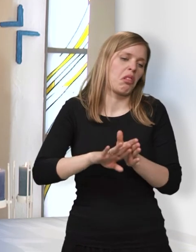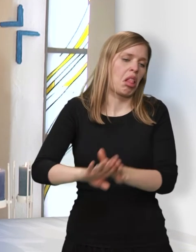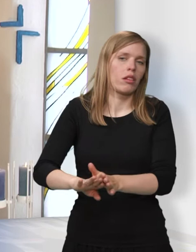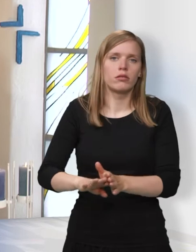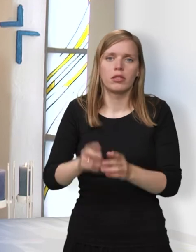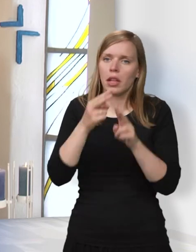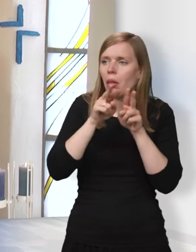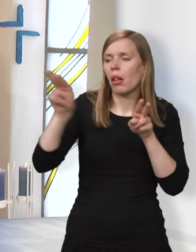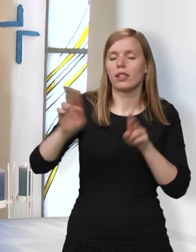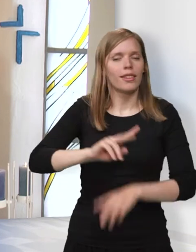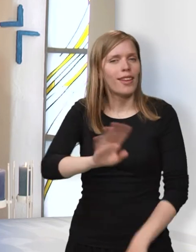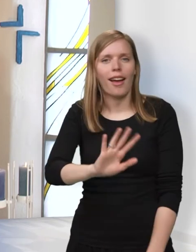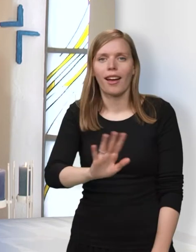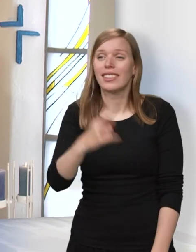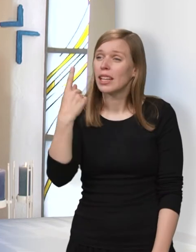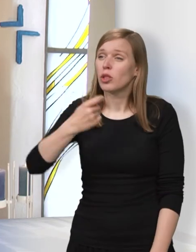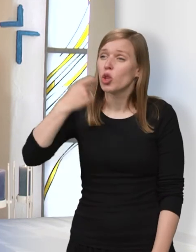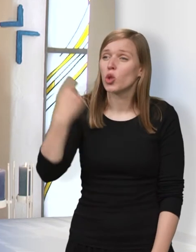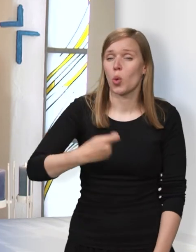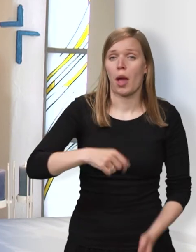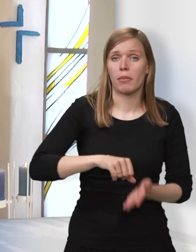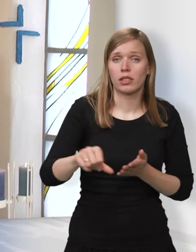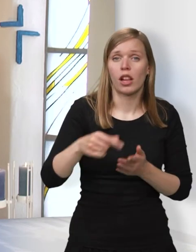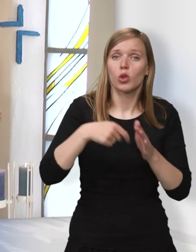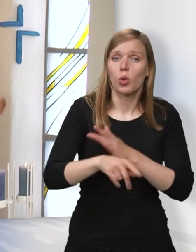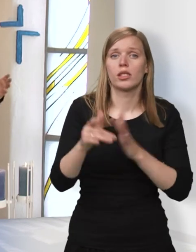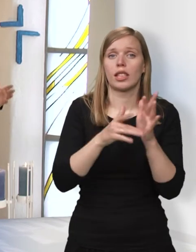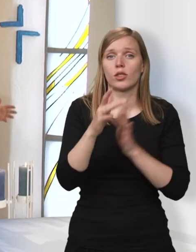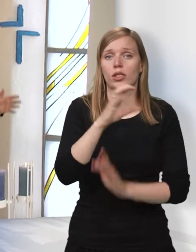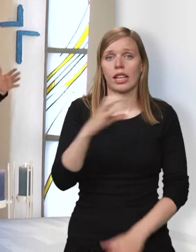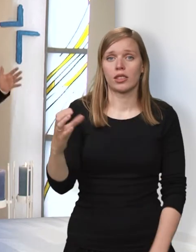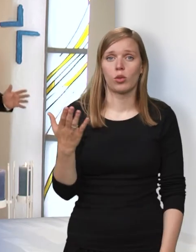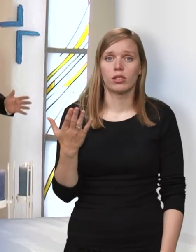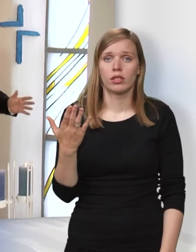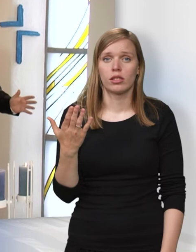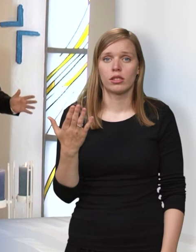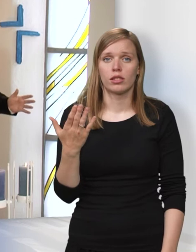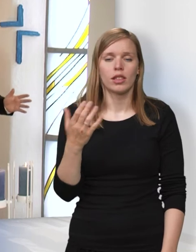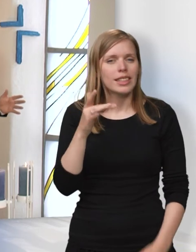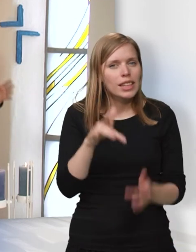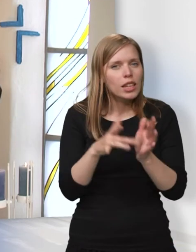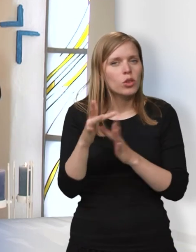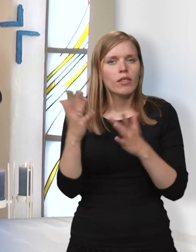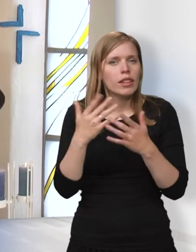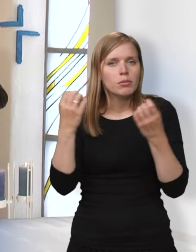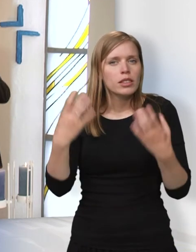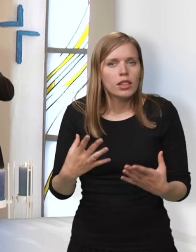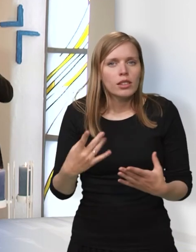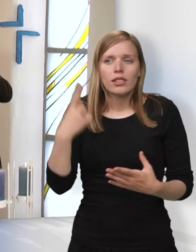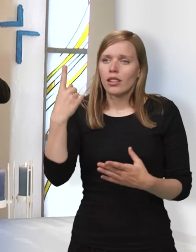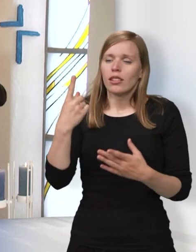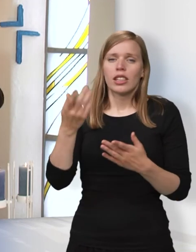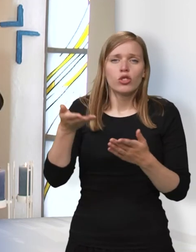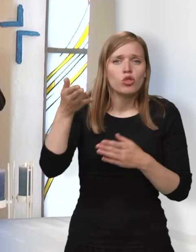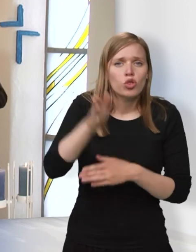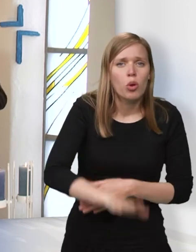wendet sich nicht ab. Nein, er hat uns teuer erkauft in Christus. Alles, was mit Christus passiert ist, dass er sein Leben für uns gegeben